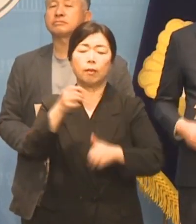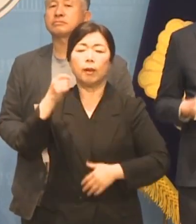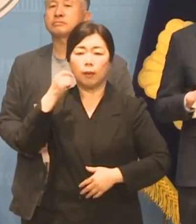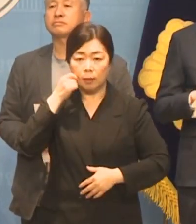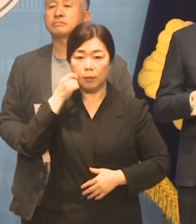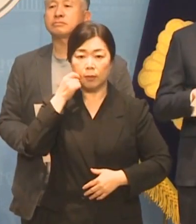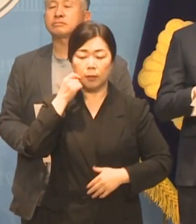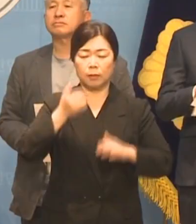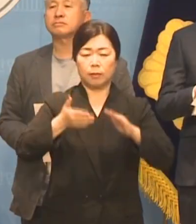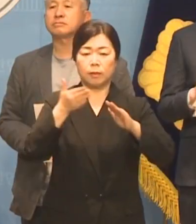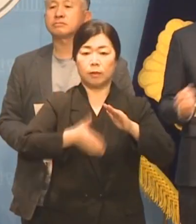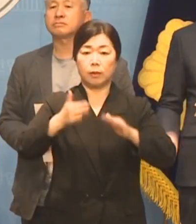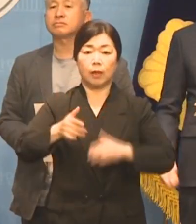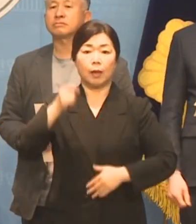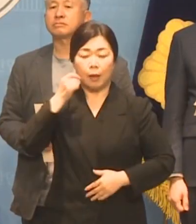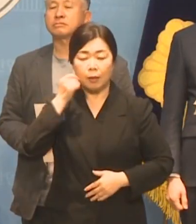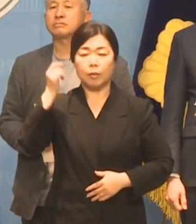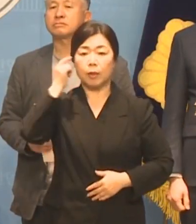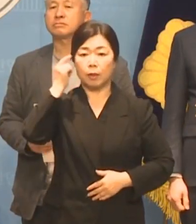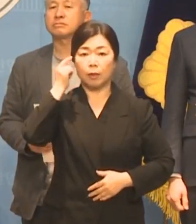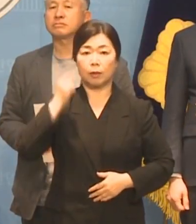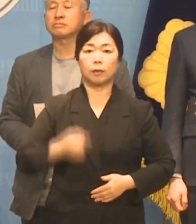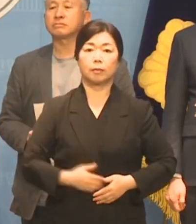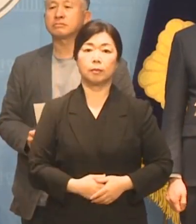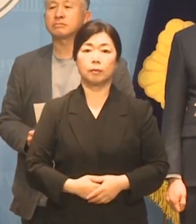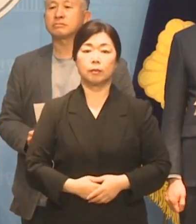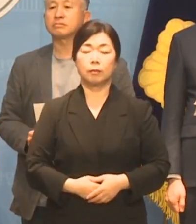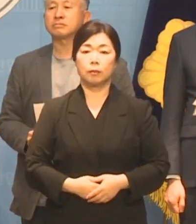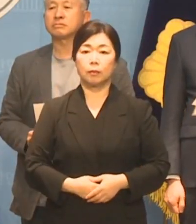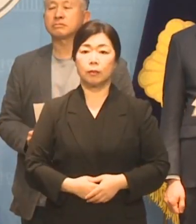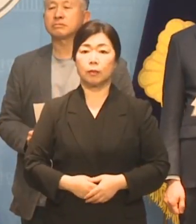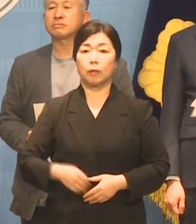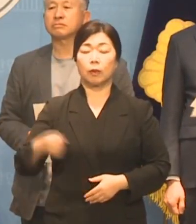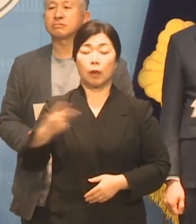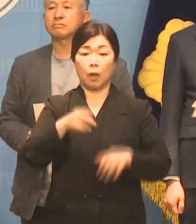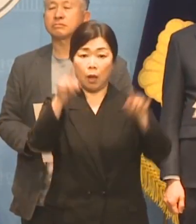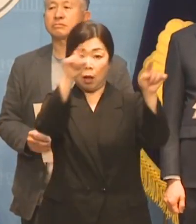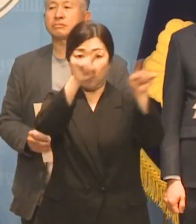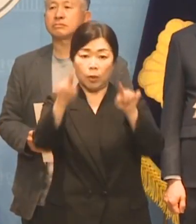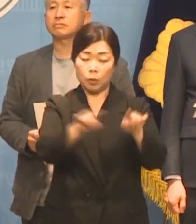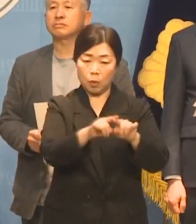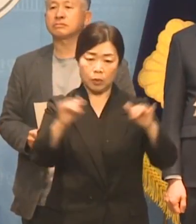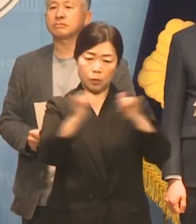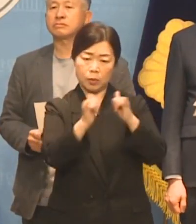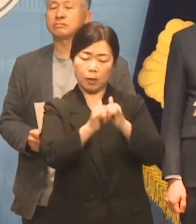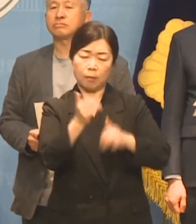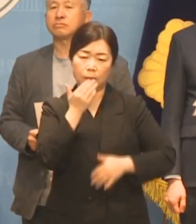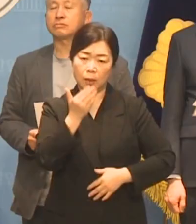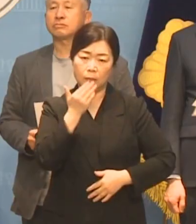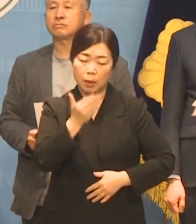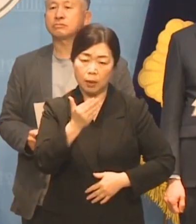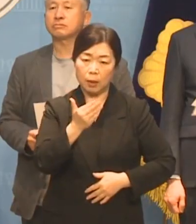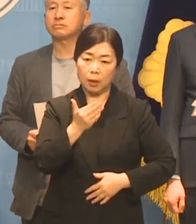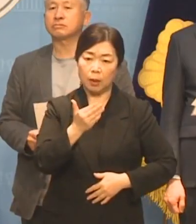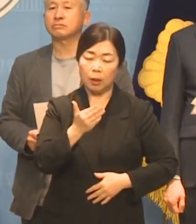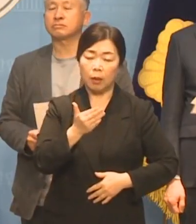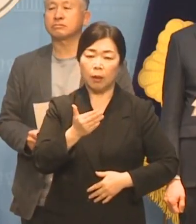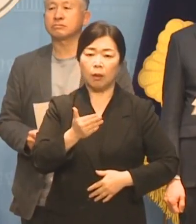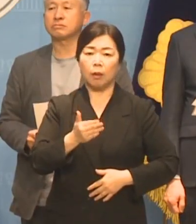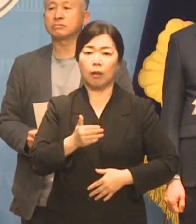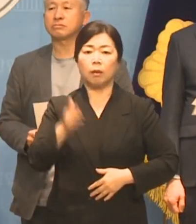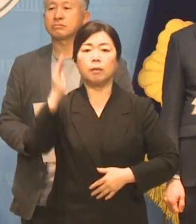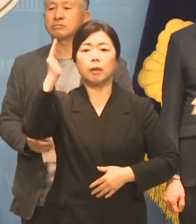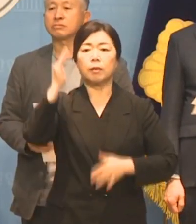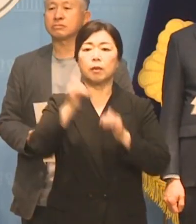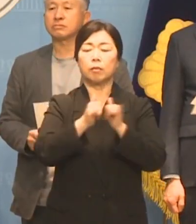되지 않는다. 그런 생각을 심각하게 하고 있고요. 한반도의 전쟁 가능성을 열어놓는 정권이야말로